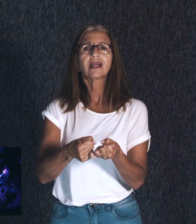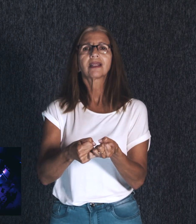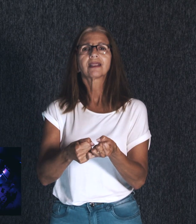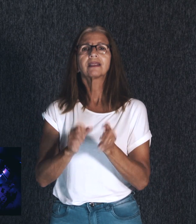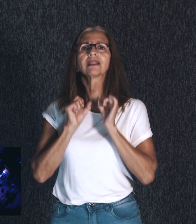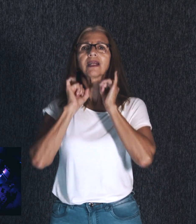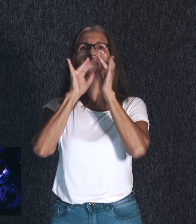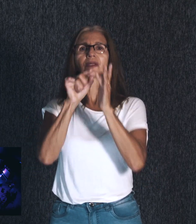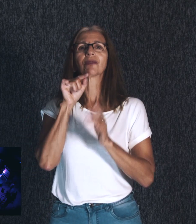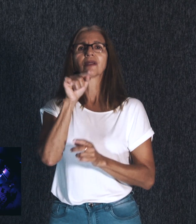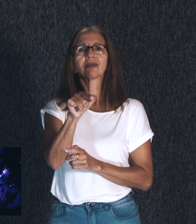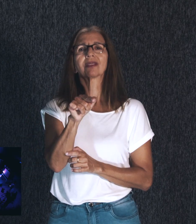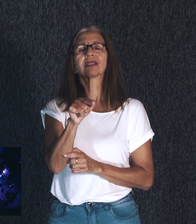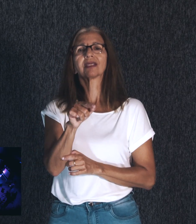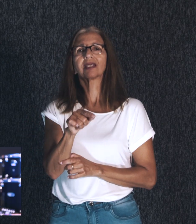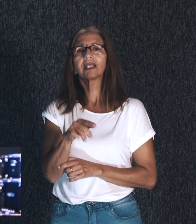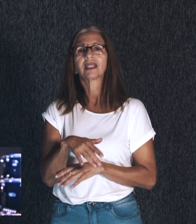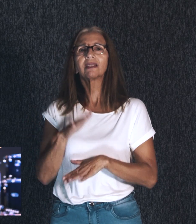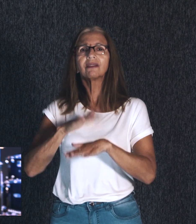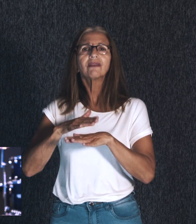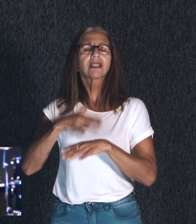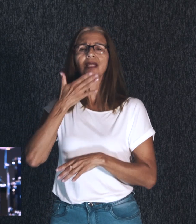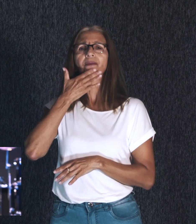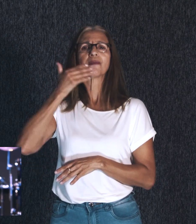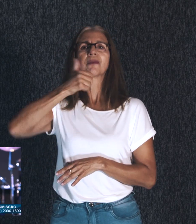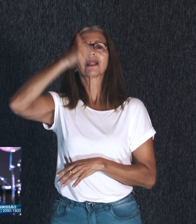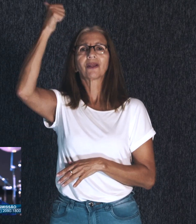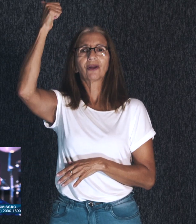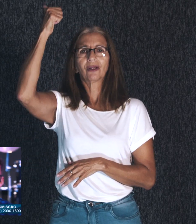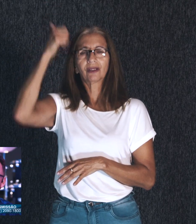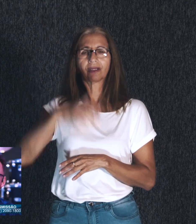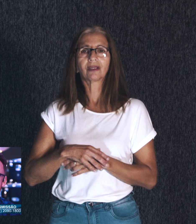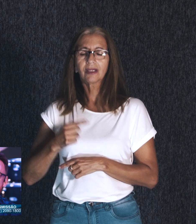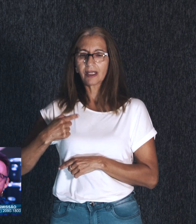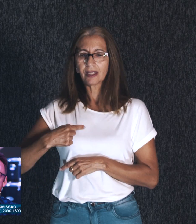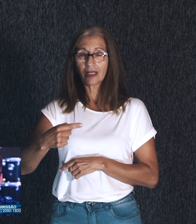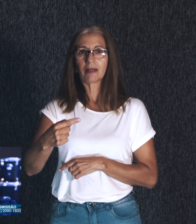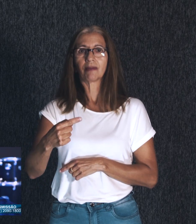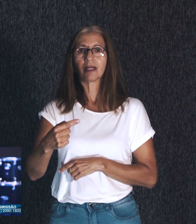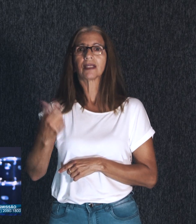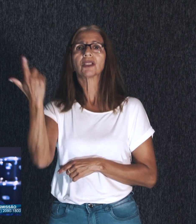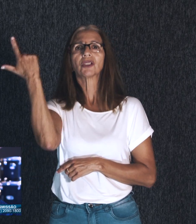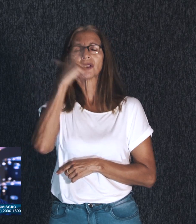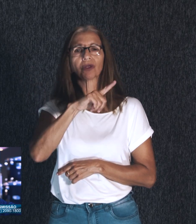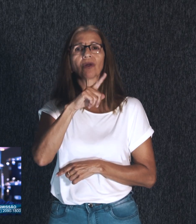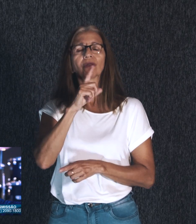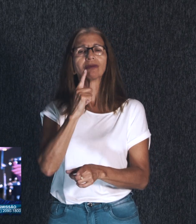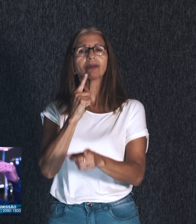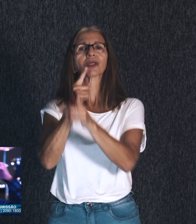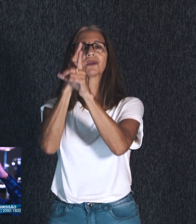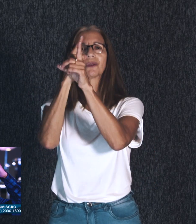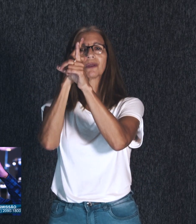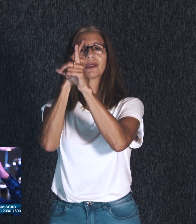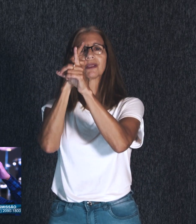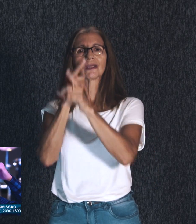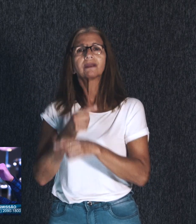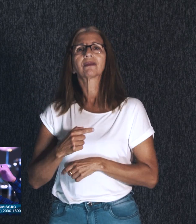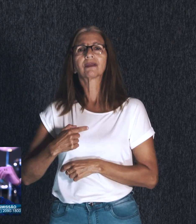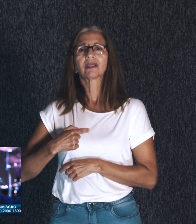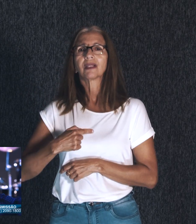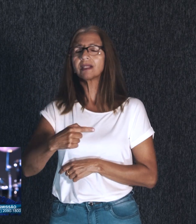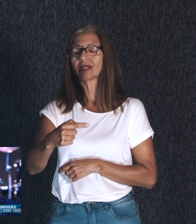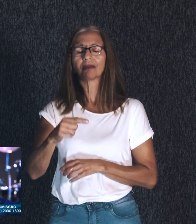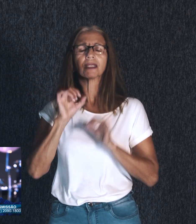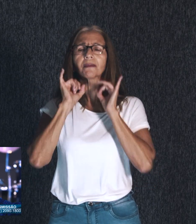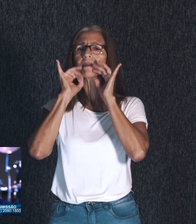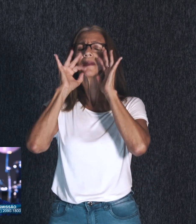abençoar você. Queremos fazer o melhor. Então, nos vemos nessa semana. Tá bom, queridos? Quero desejar a vocês uma semana